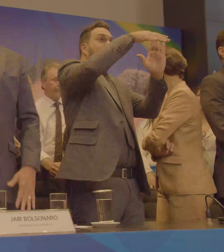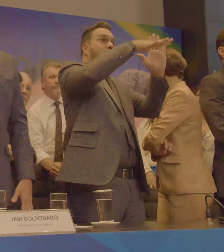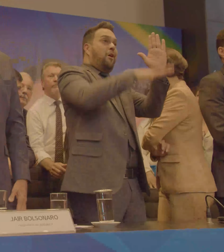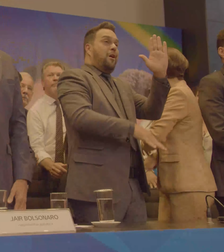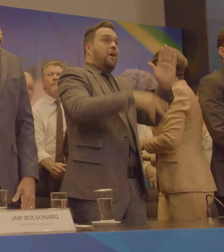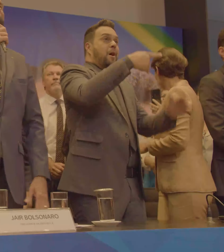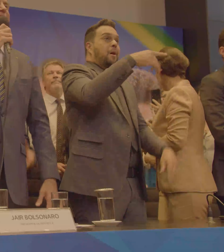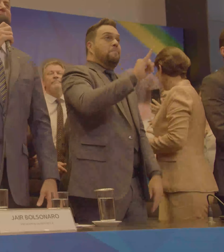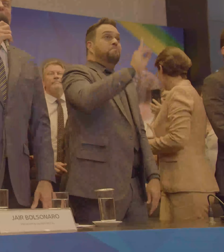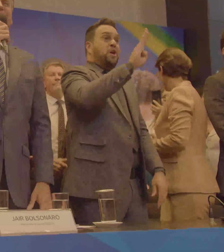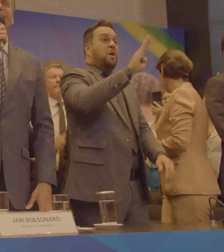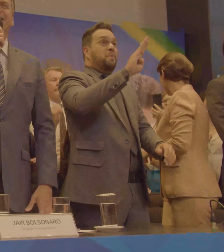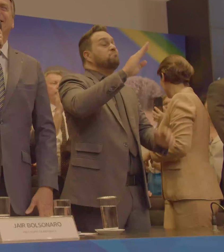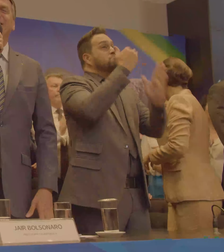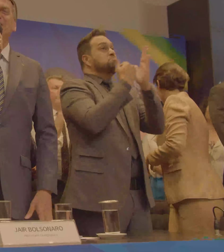alta.